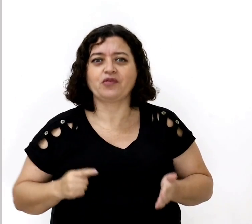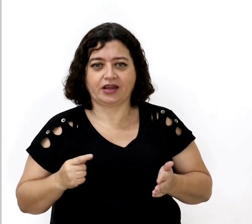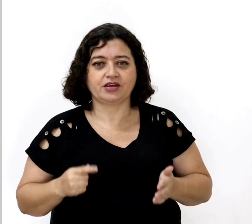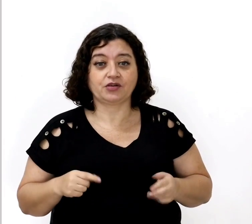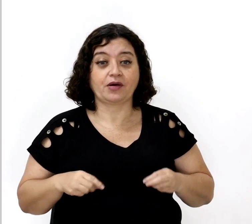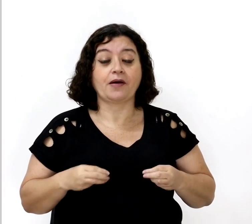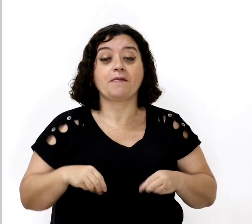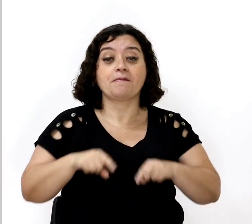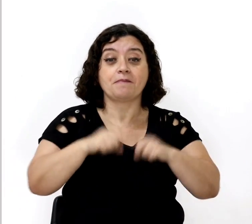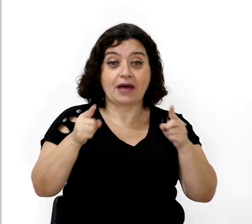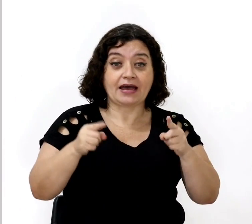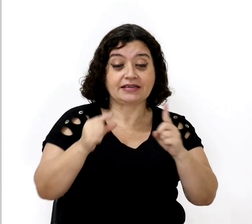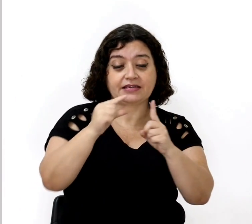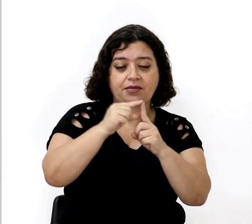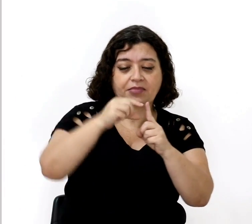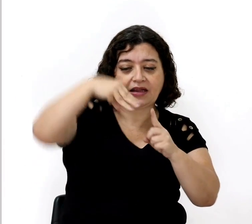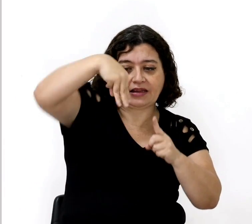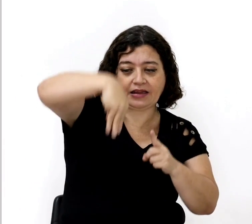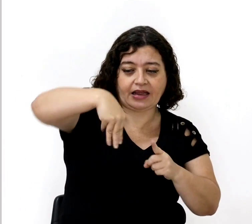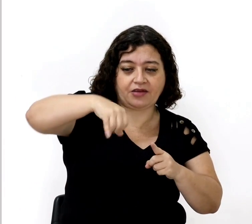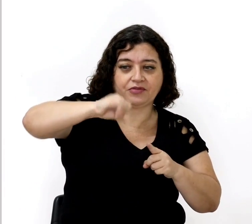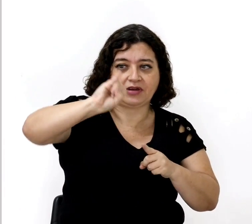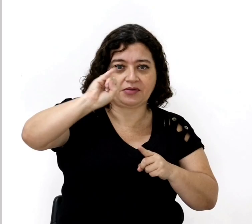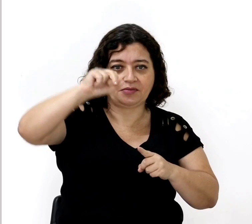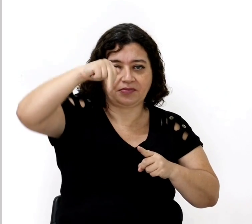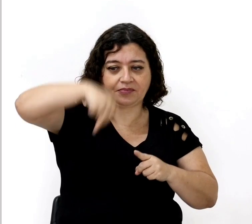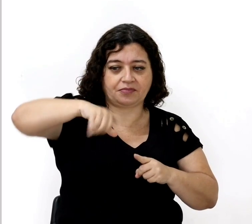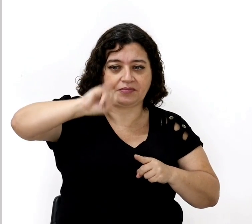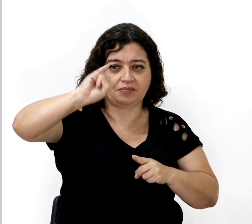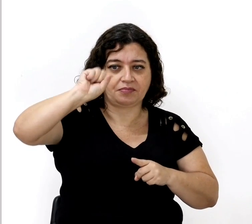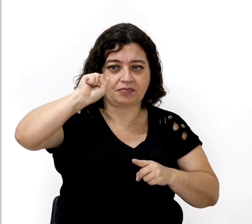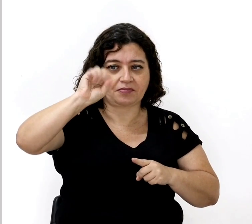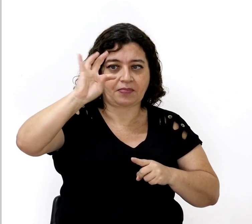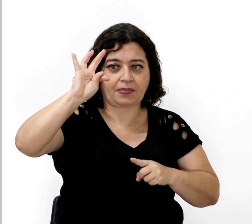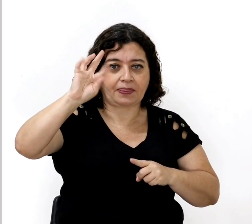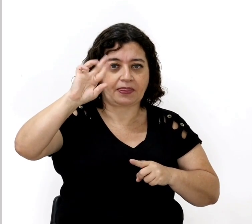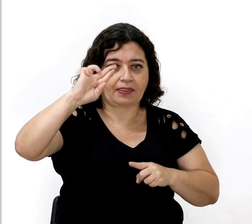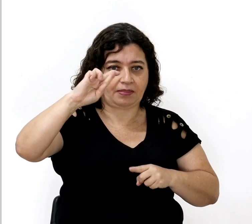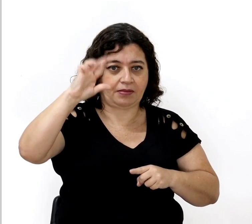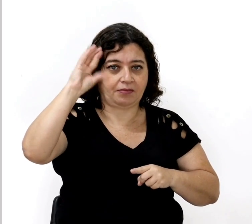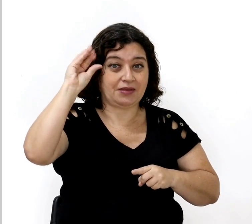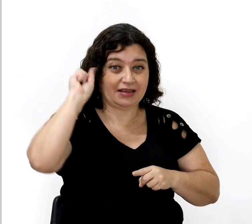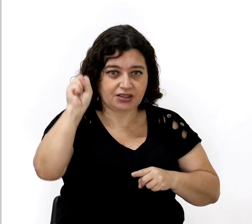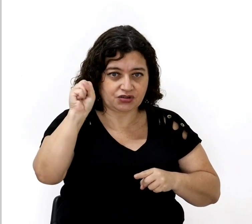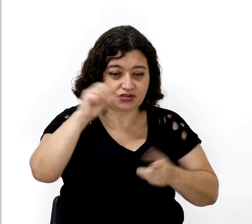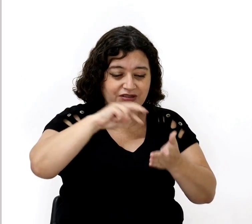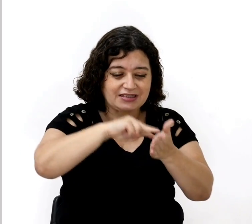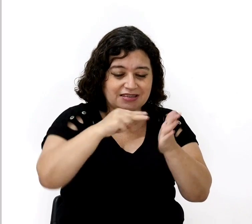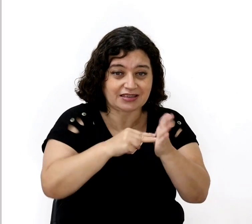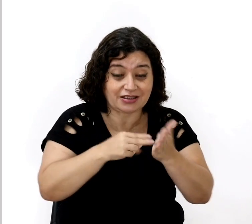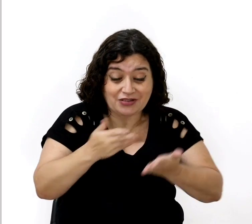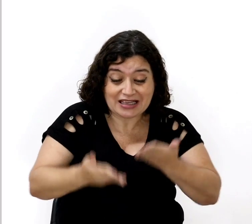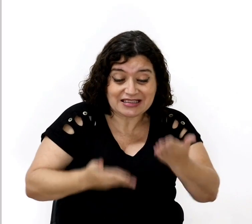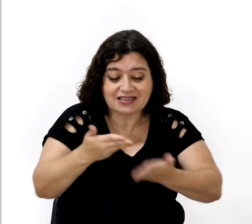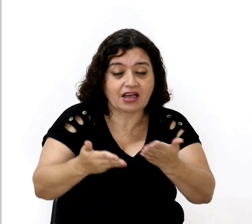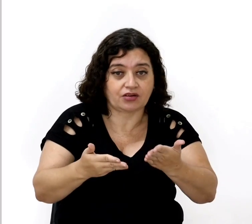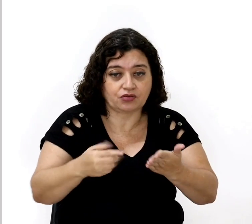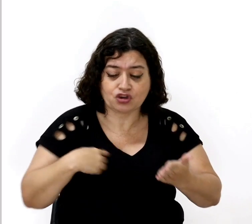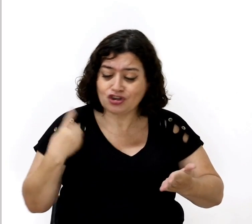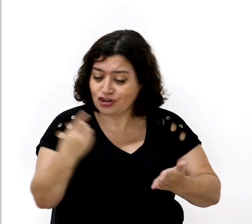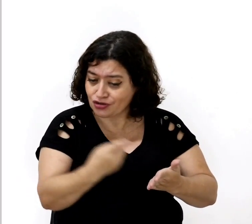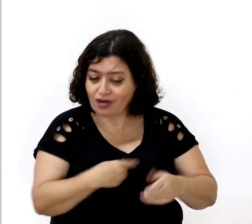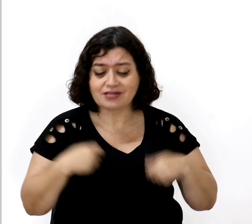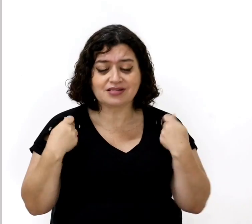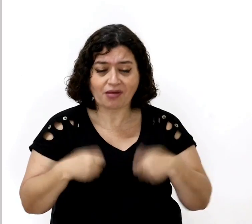governo, né? Mas a ideia de ministro é simplesmente servos, aqueles que servem. Diáconos são ministros, e todos nós devemos